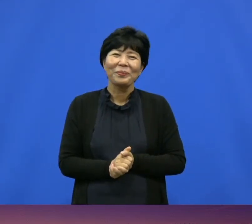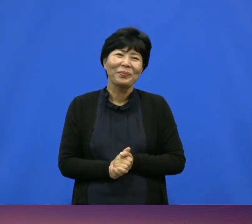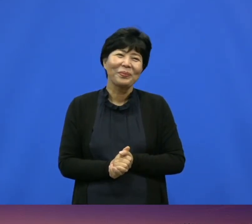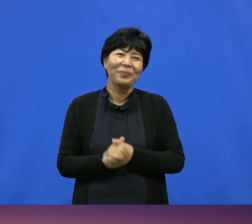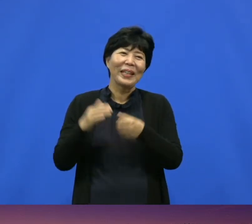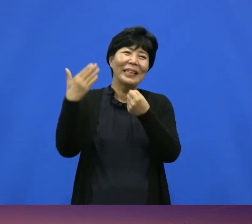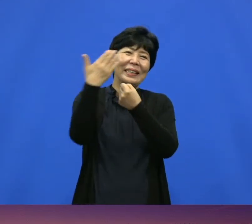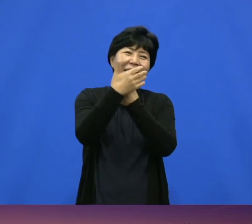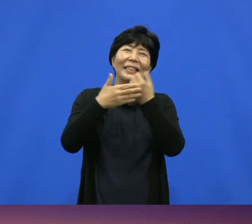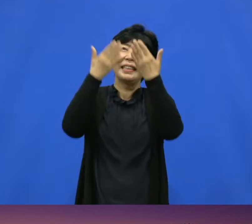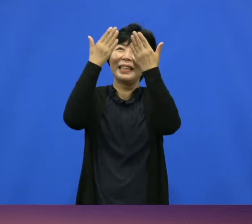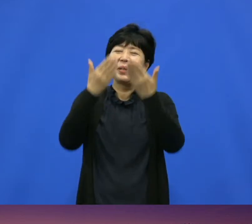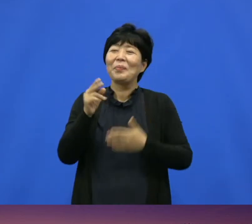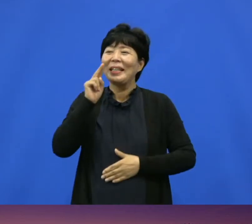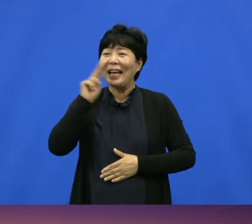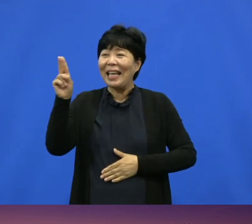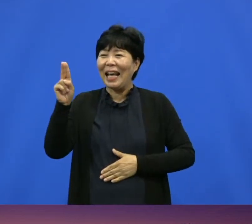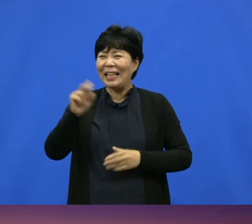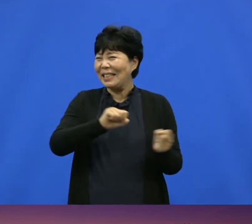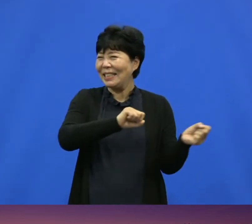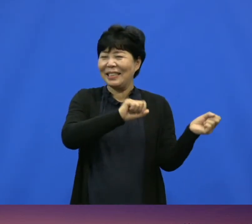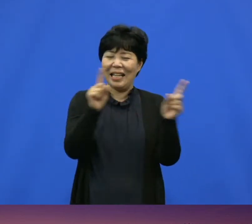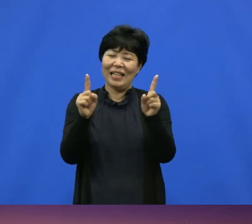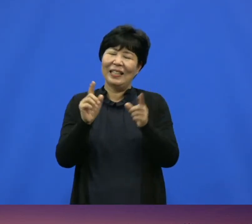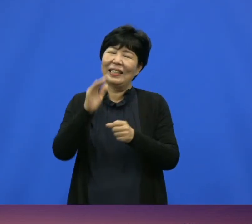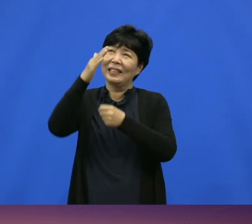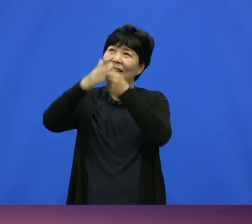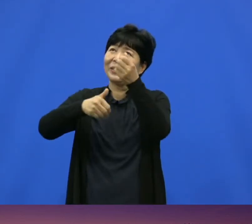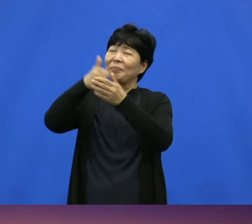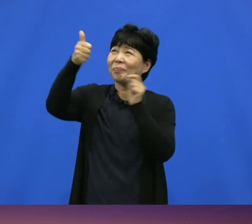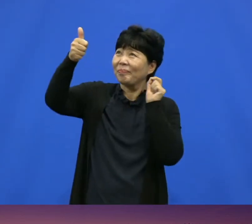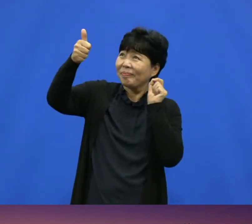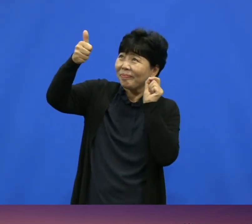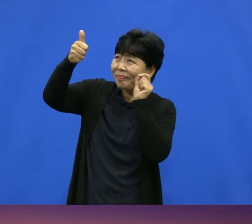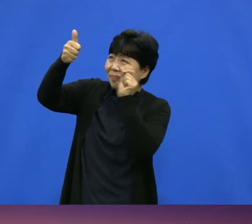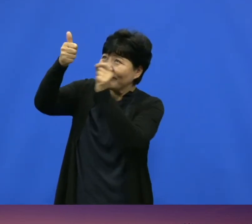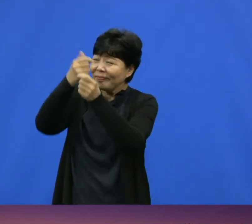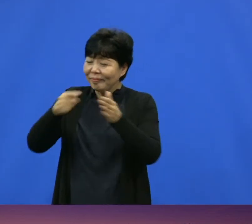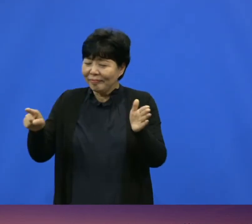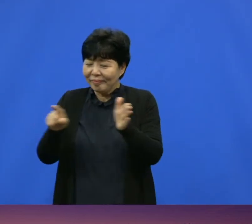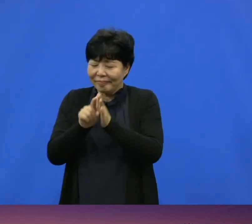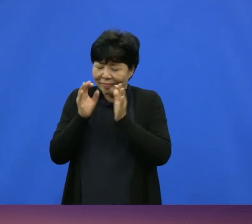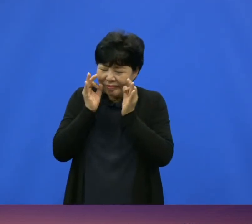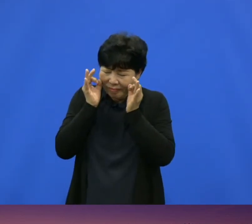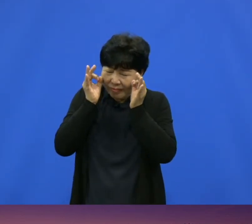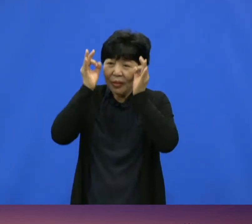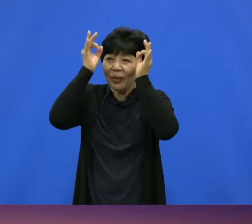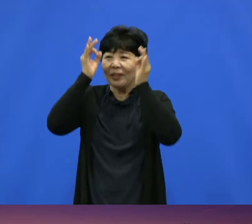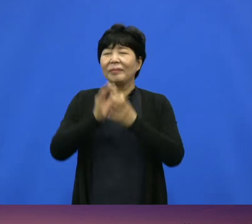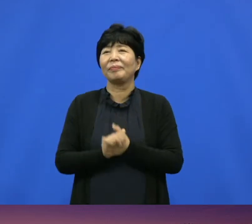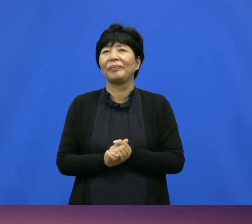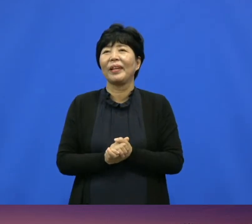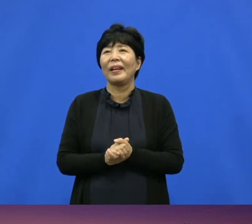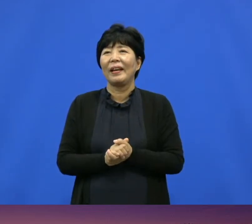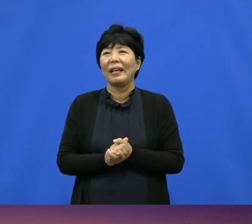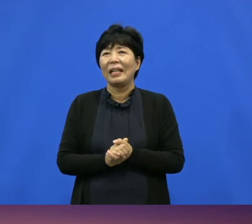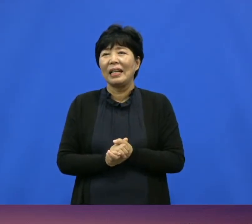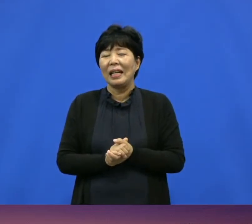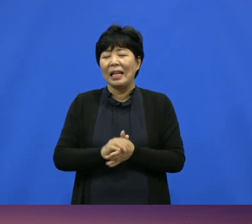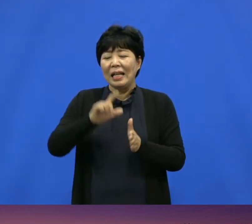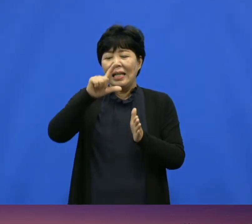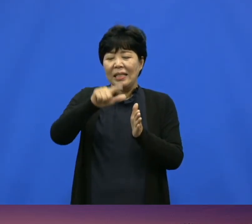은혜를 받아야 사는 거예요. 은혜를 받아야 사는 거예요. 하나님께 가까이 가기 위해서 힘을 쓰는 겁니다. 그러려고 하면 의도적으로 시간을